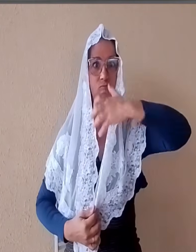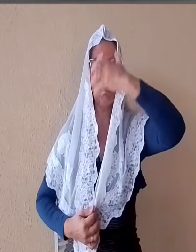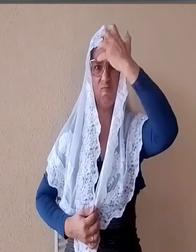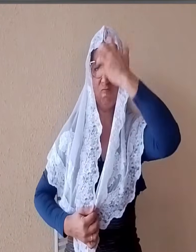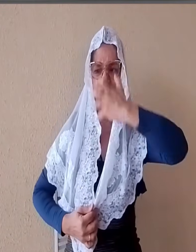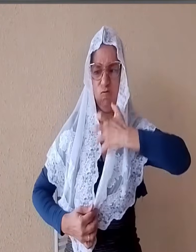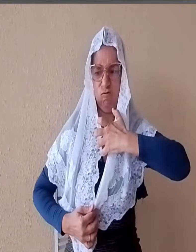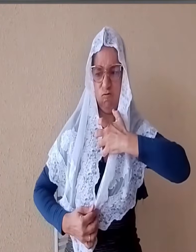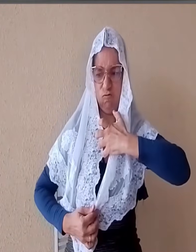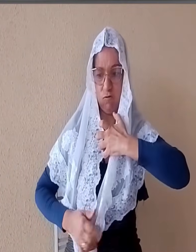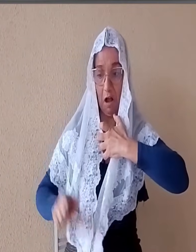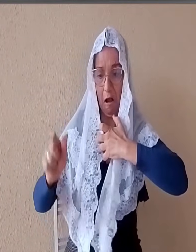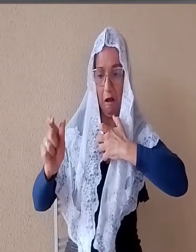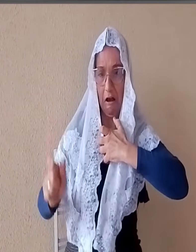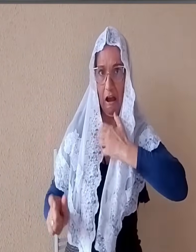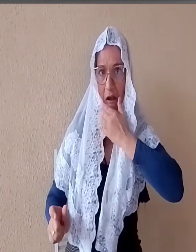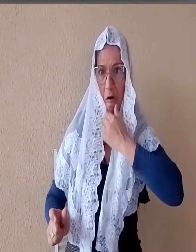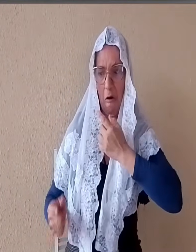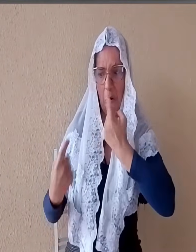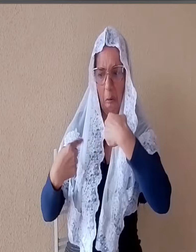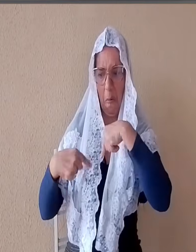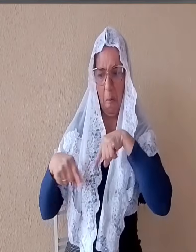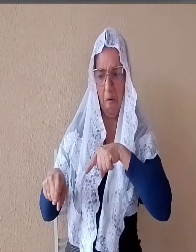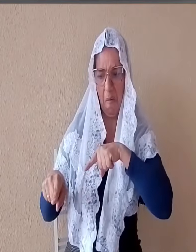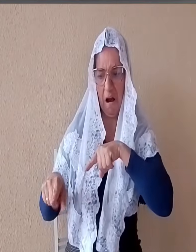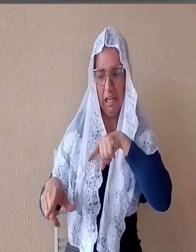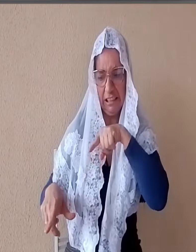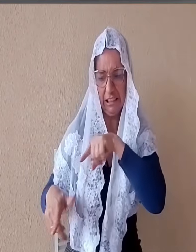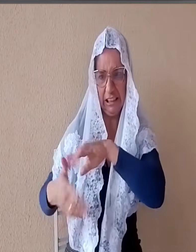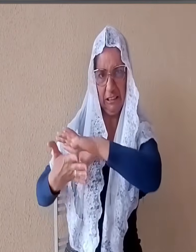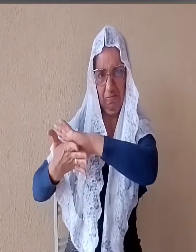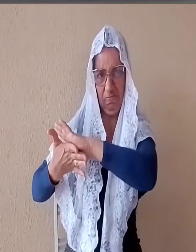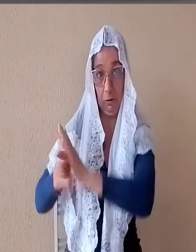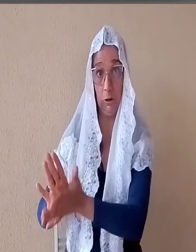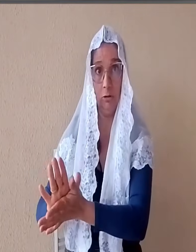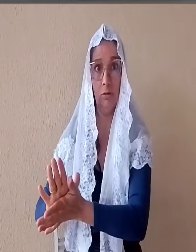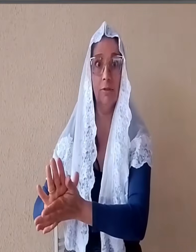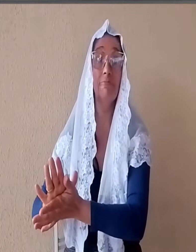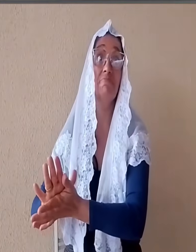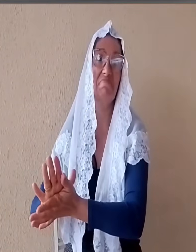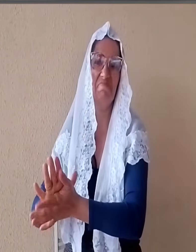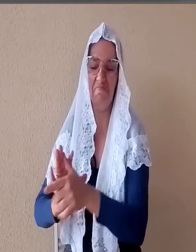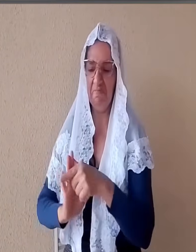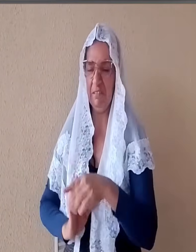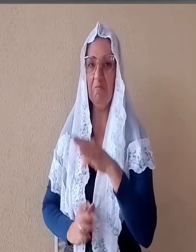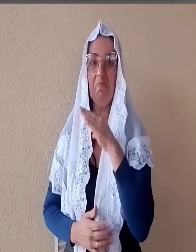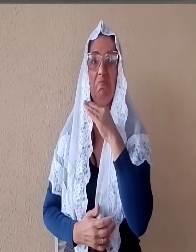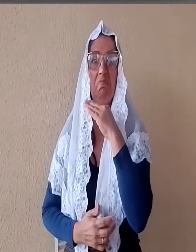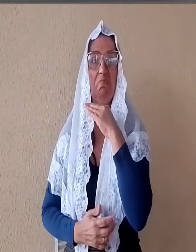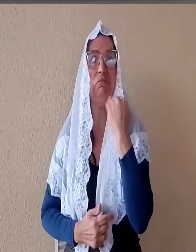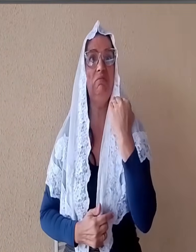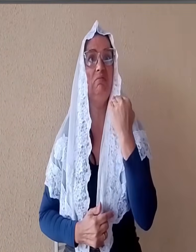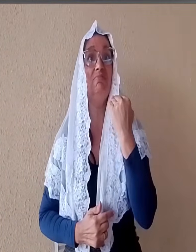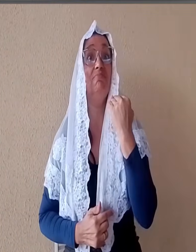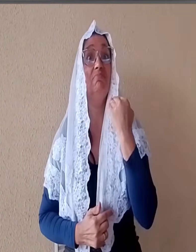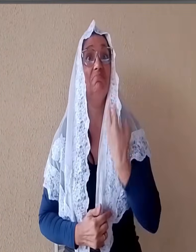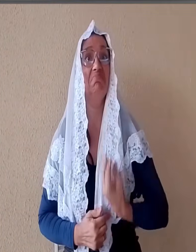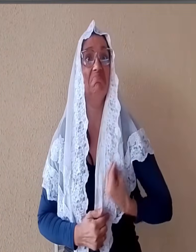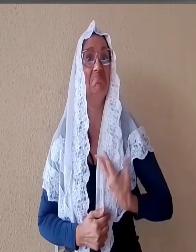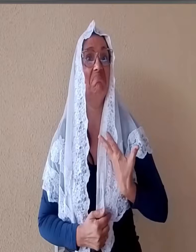feriu ali por esta imprudência, e morreu ali junto à arca de Deus. Davi se